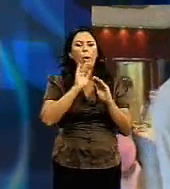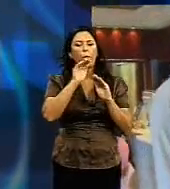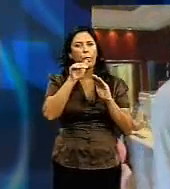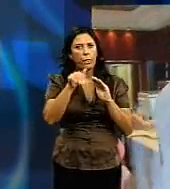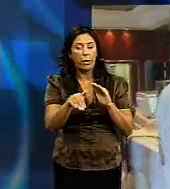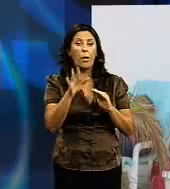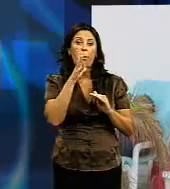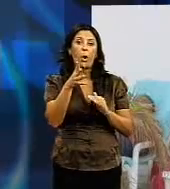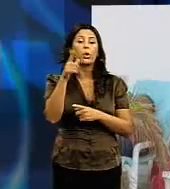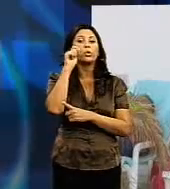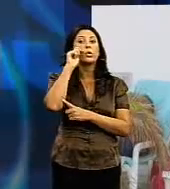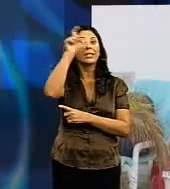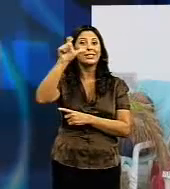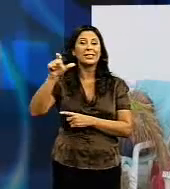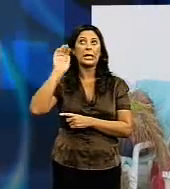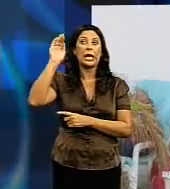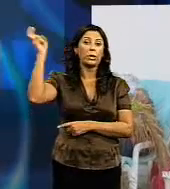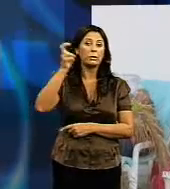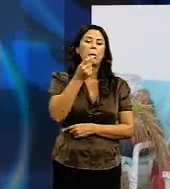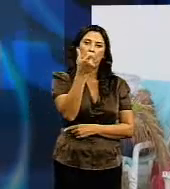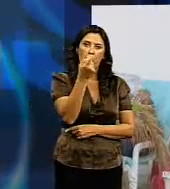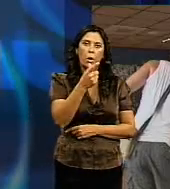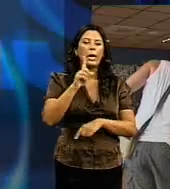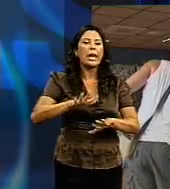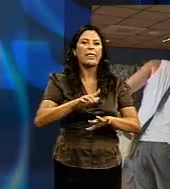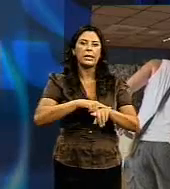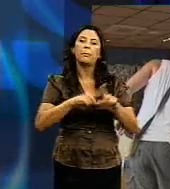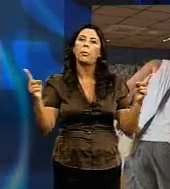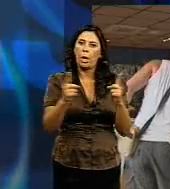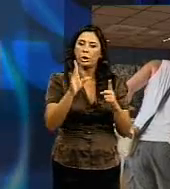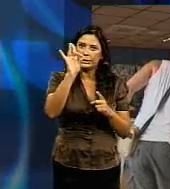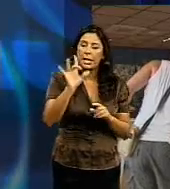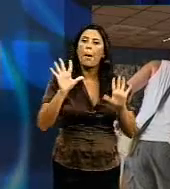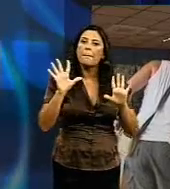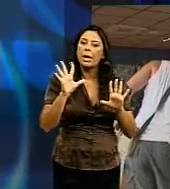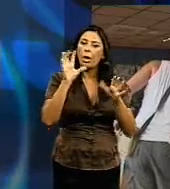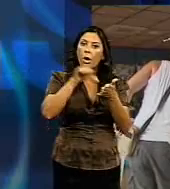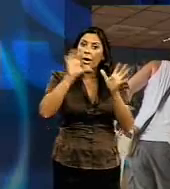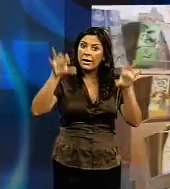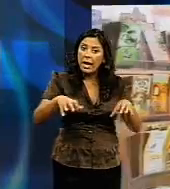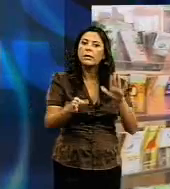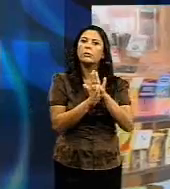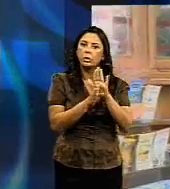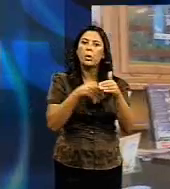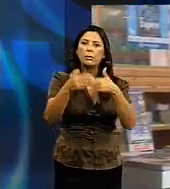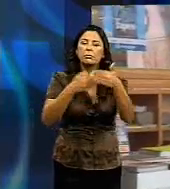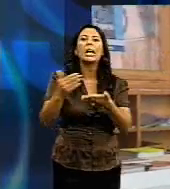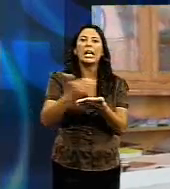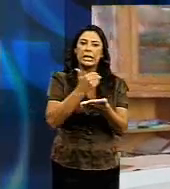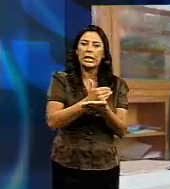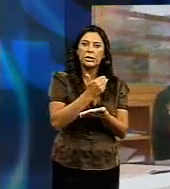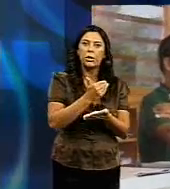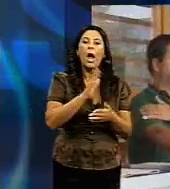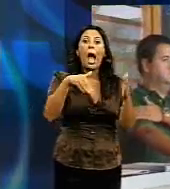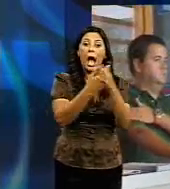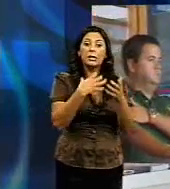a la llegada de turistas internacionales y el tiempo de estancia. Lo cierto es que la capital mantiene la buena marcha de los ingresos, incluso por encima